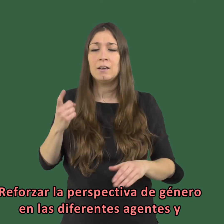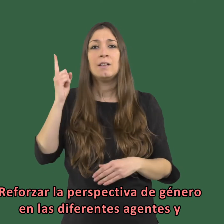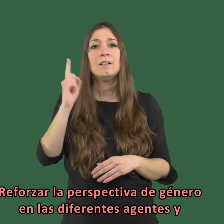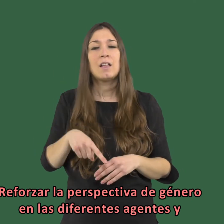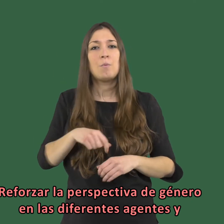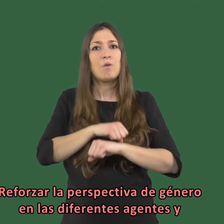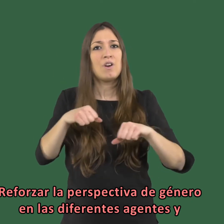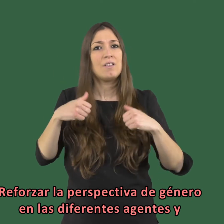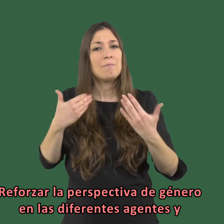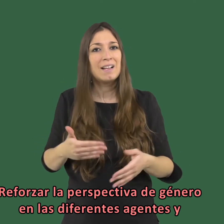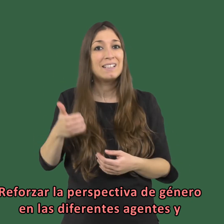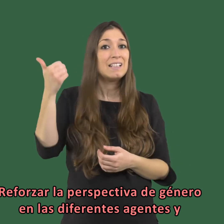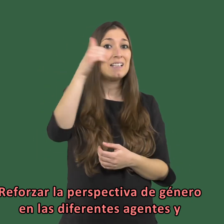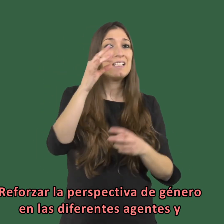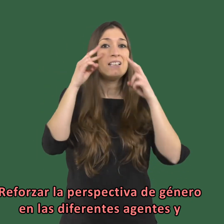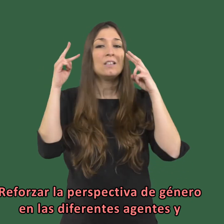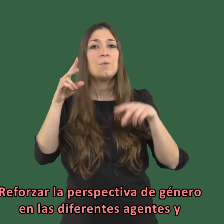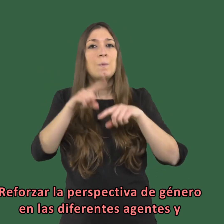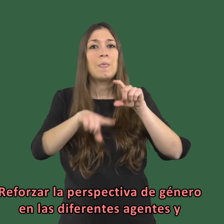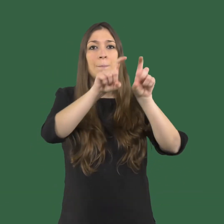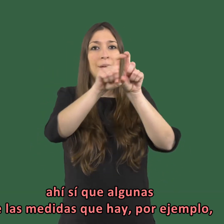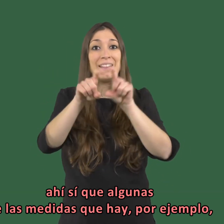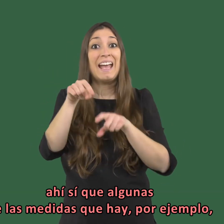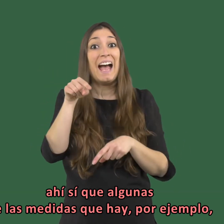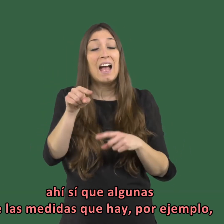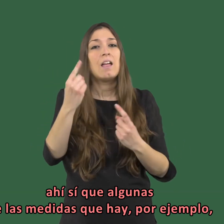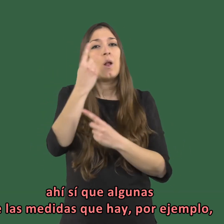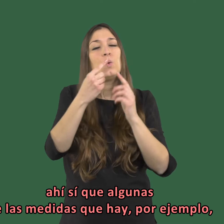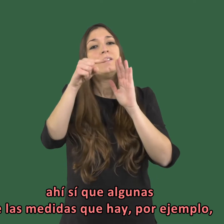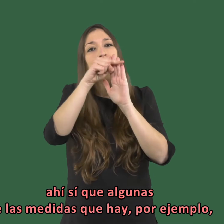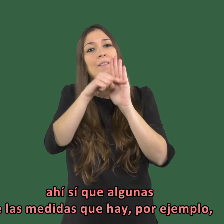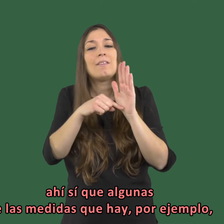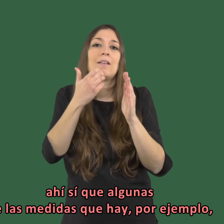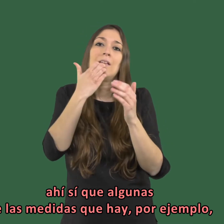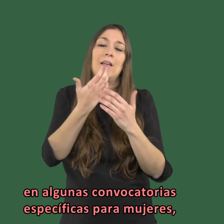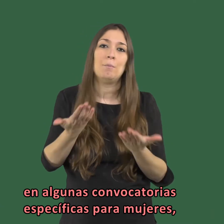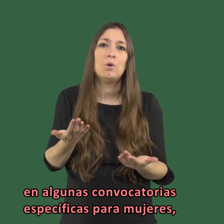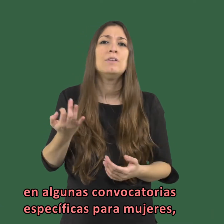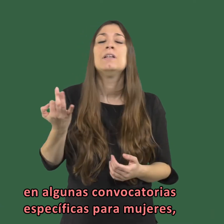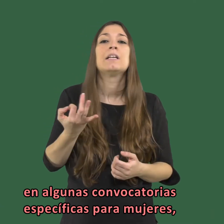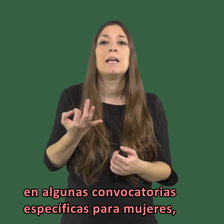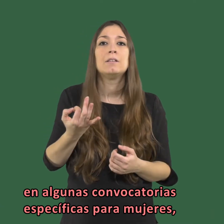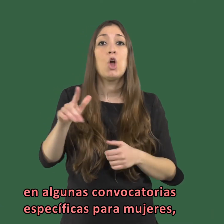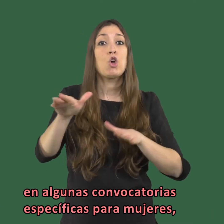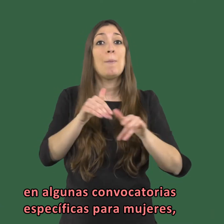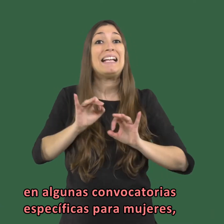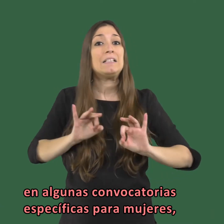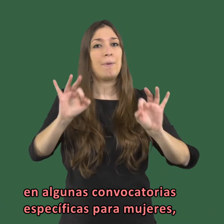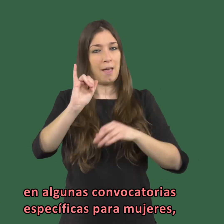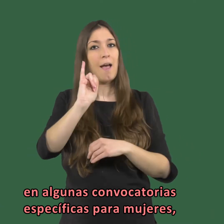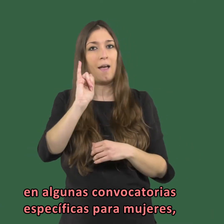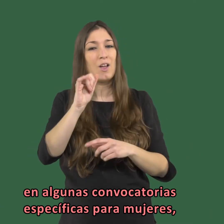de género en las diferentes agentes, y ahí sí que algunas de las medidas que hay, por ejemplo, es algunas